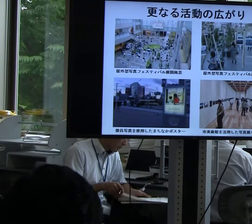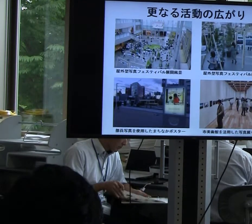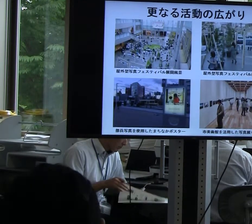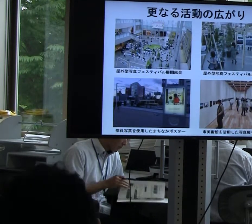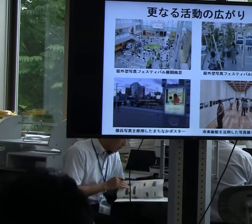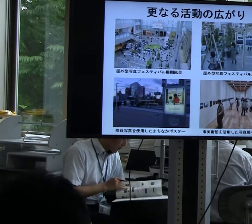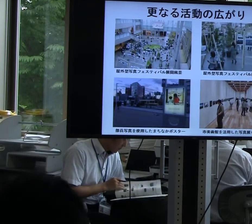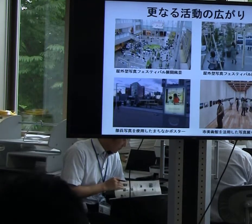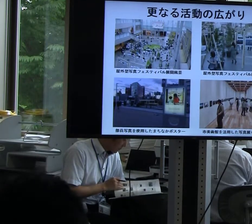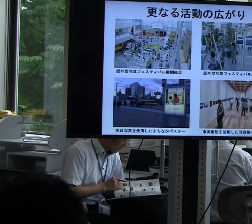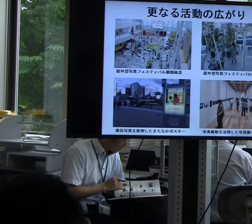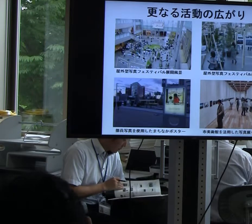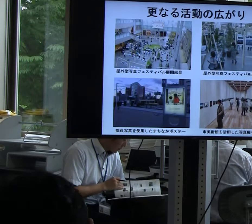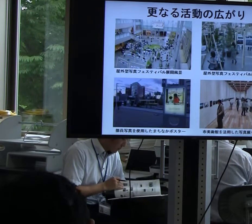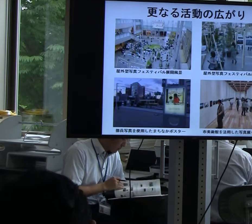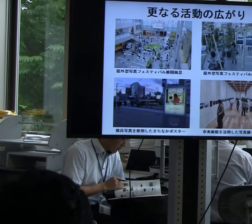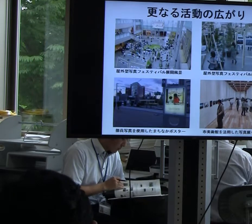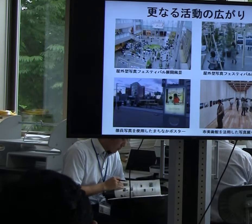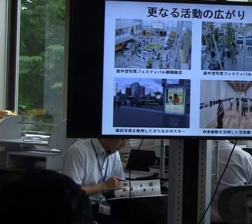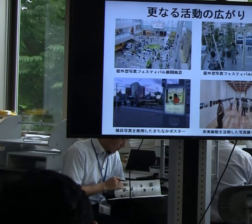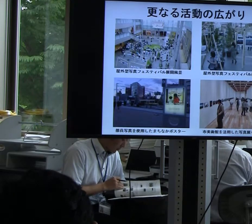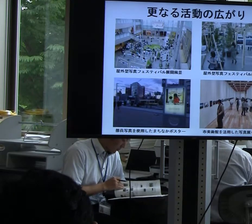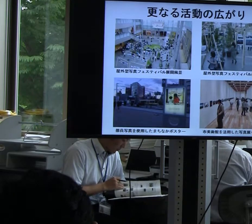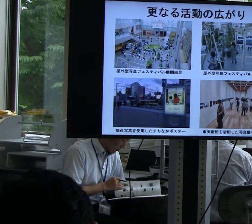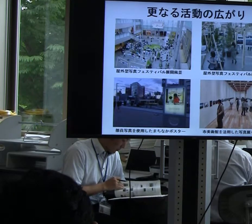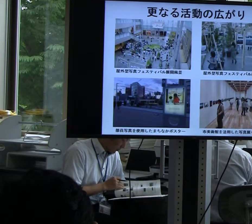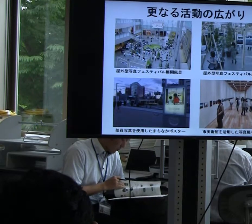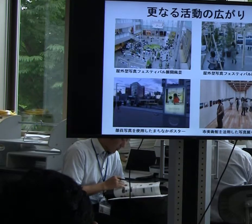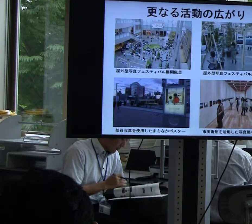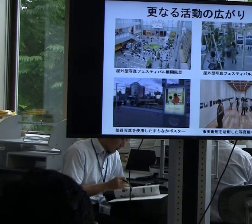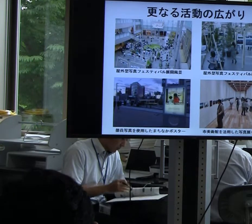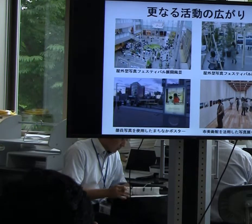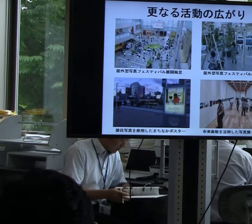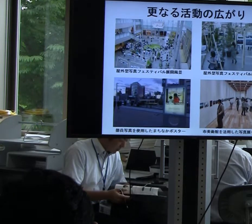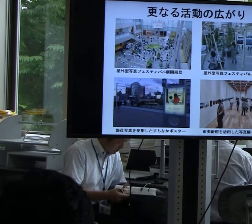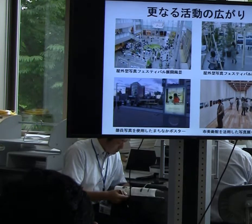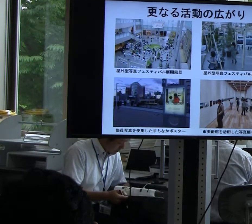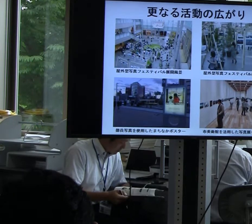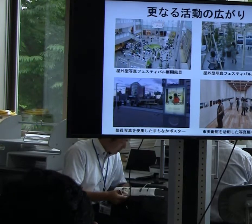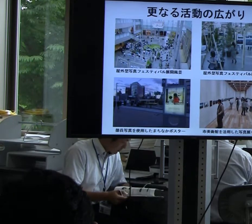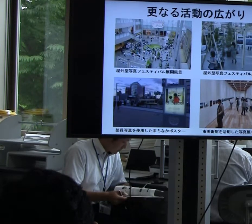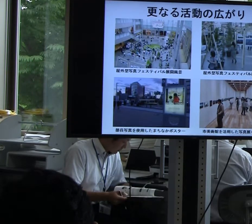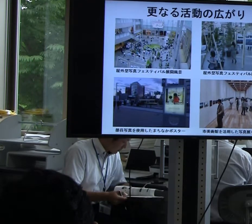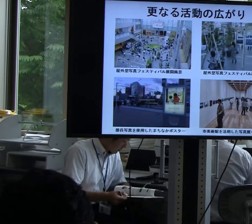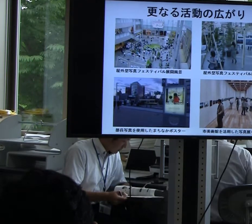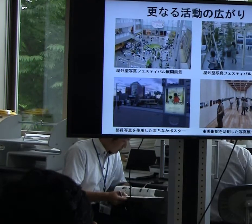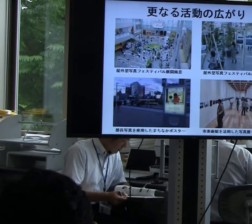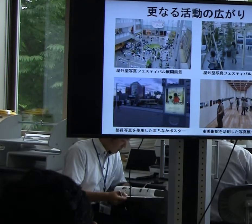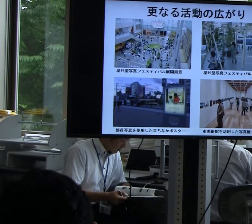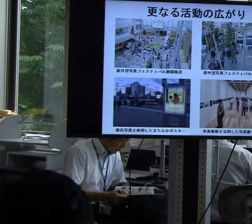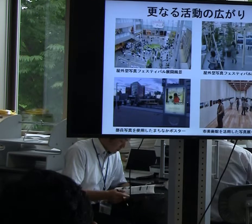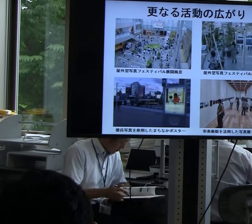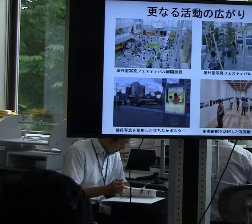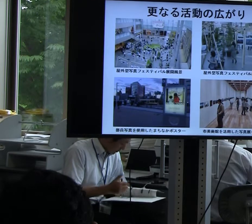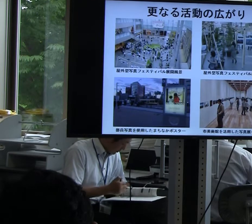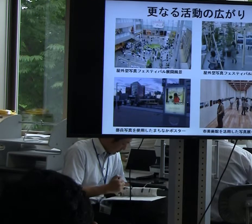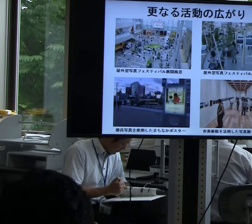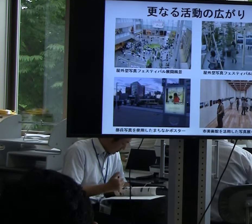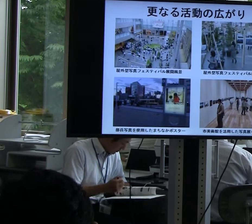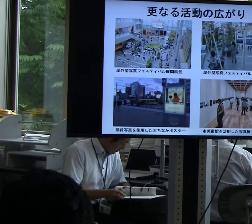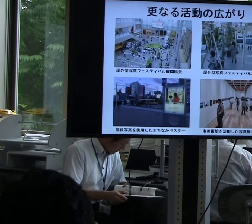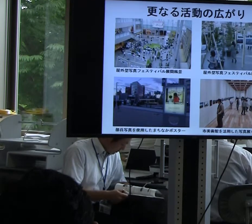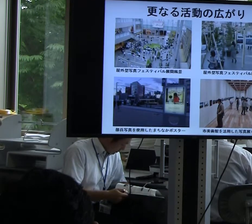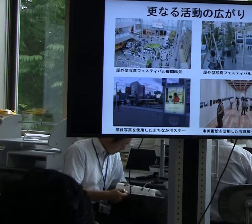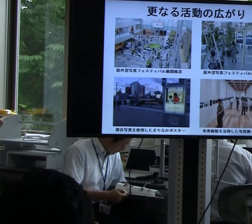見を生かしながら情報発信のモチベーションを高めていくということでやっていきたいというふうに考えております。なお先ほど市長